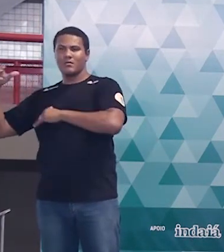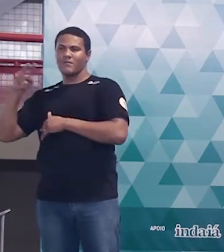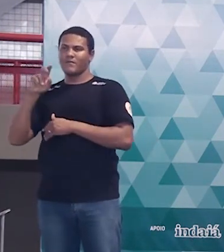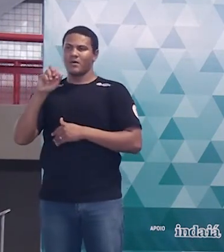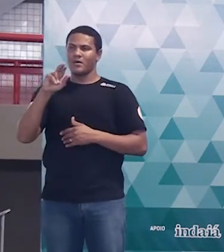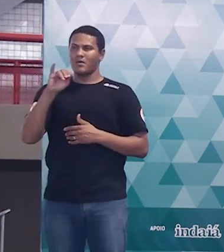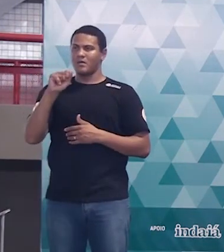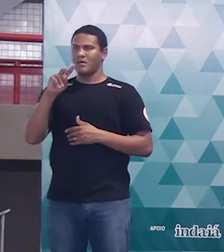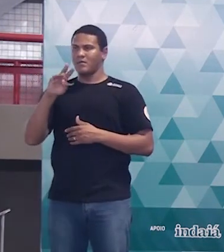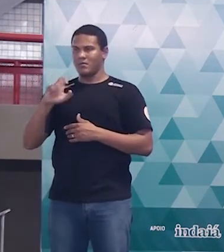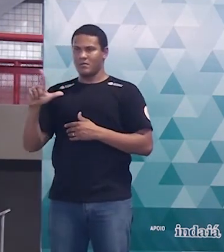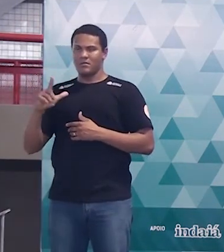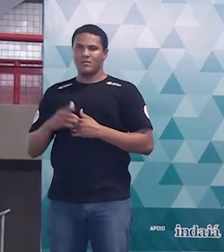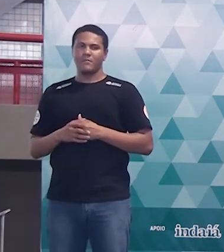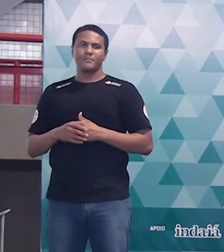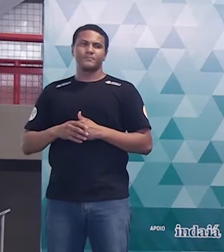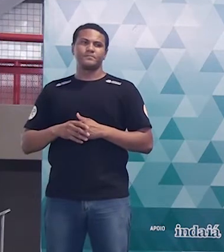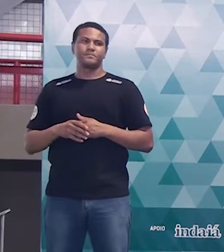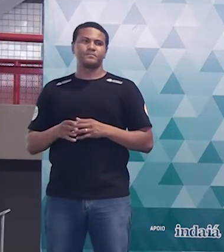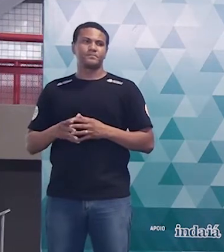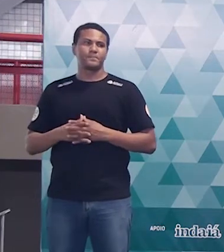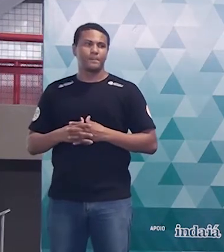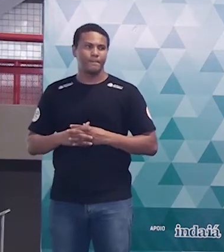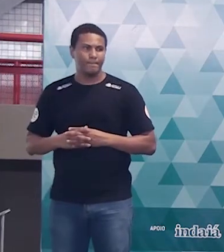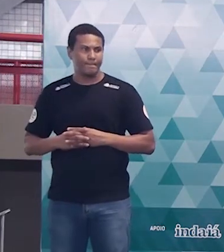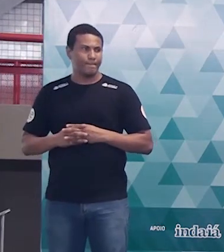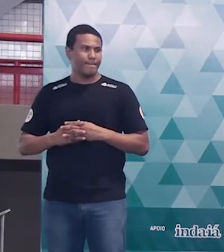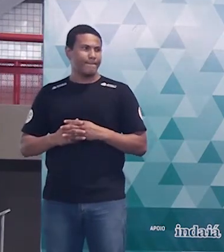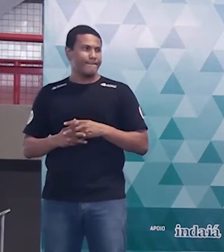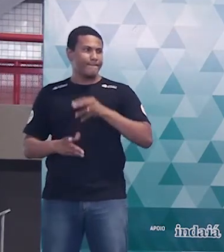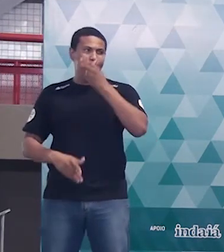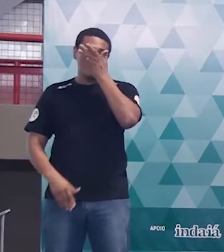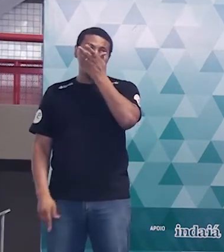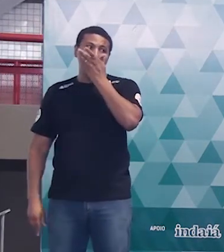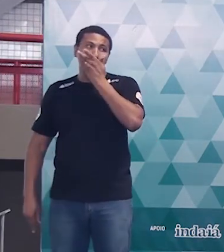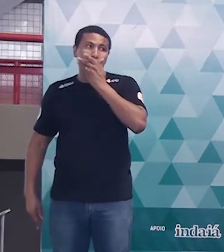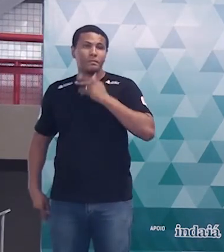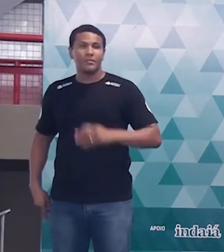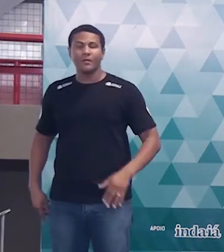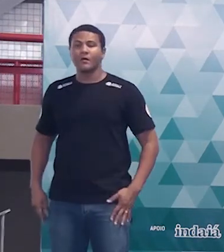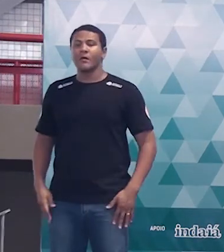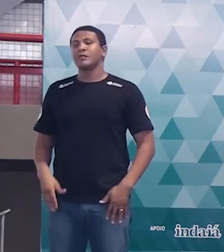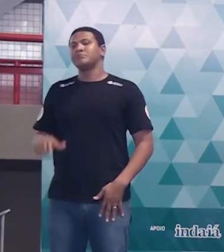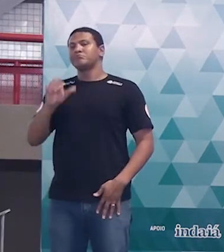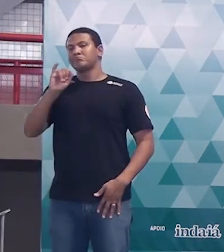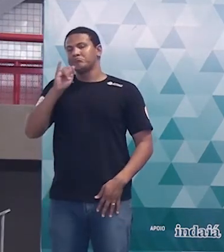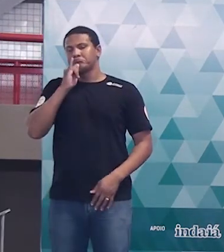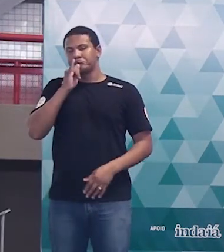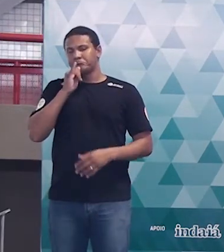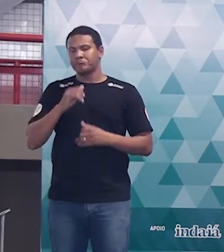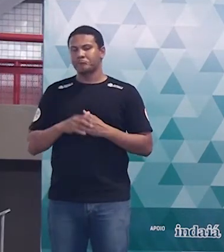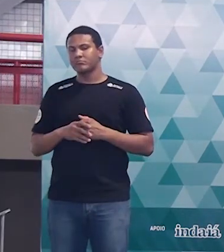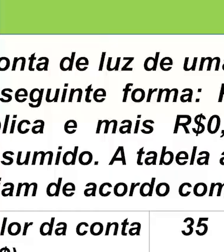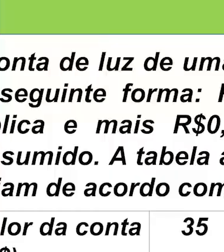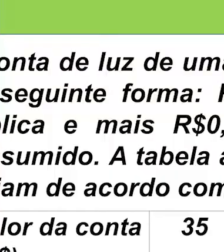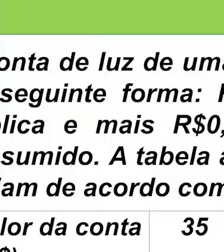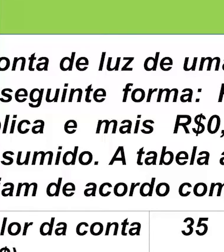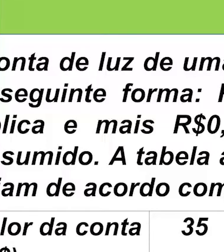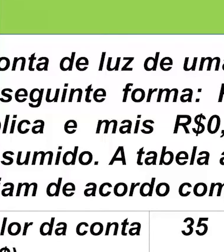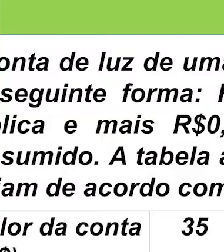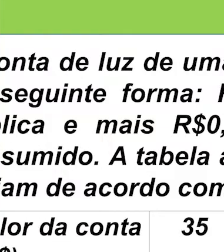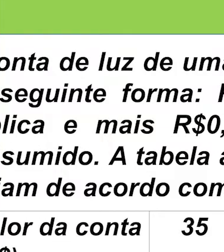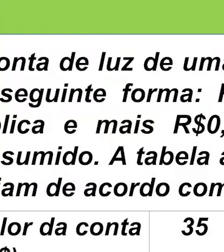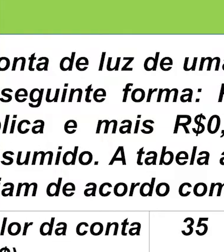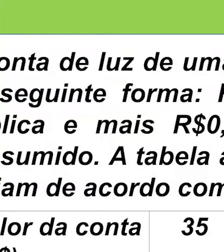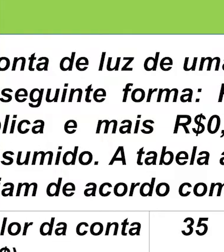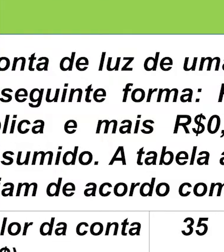Ok? Bom, então bora ver a tabelinha aqui. Se eu consumir 50 quilowatts,